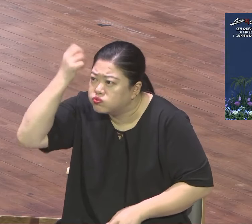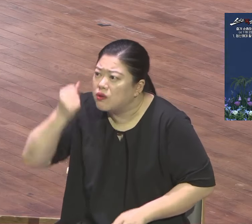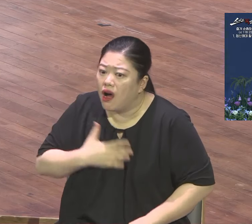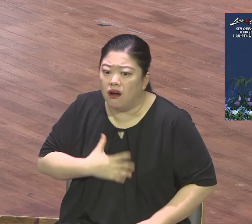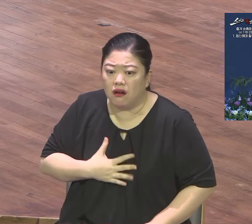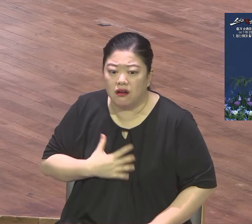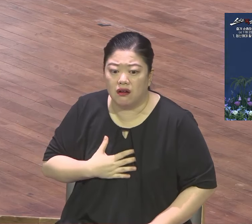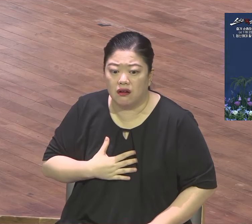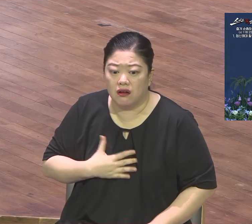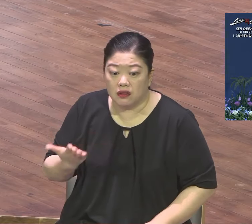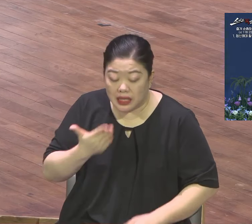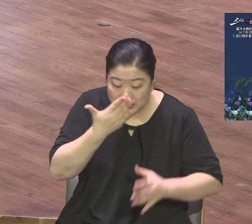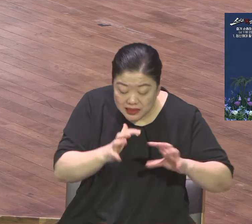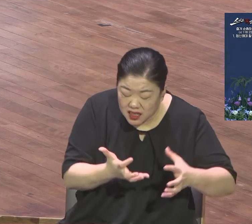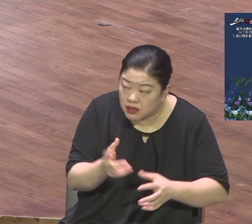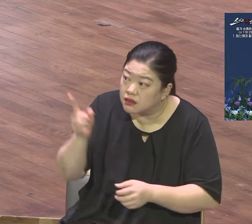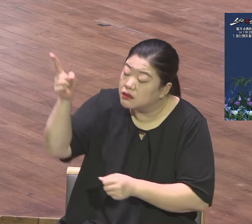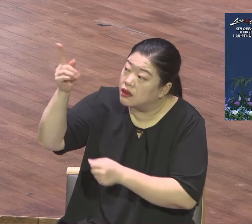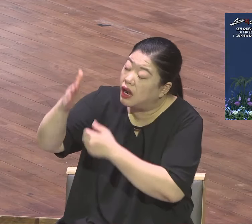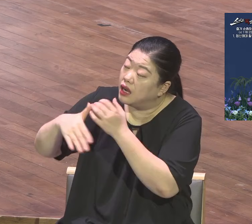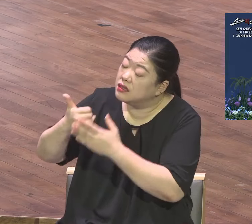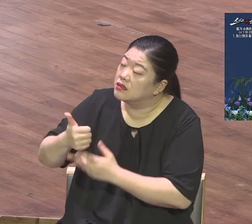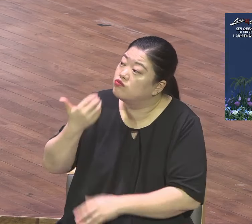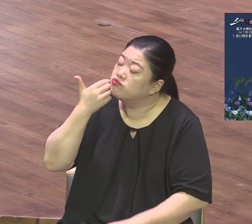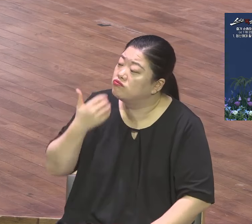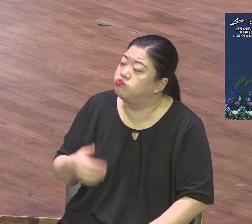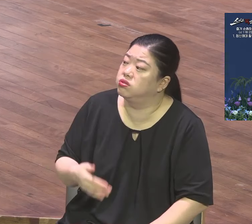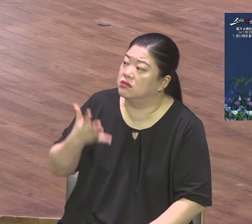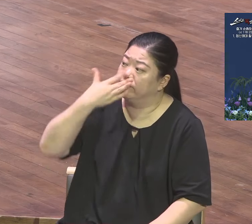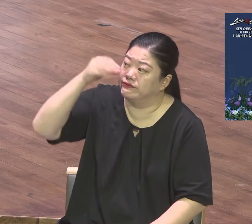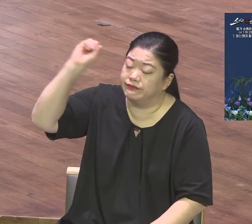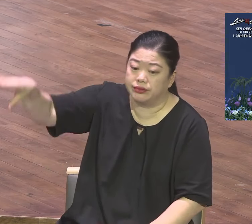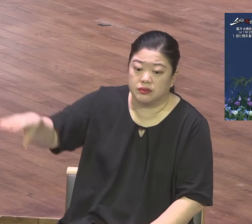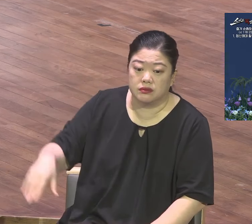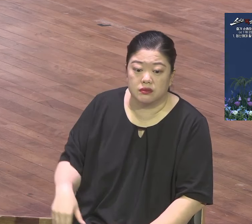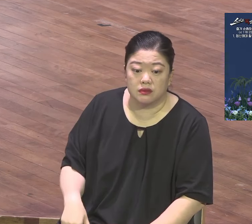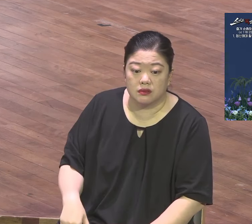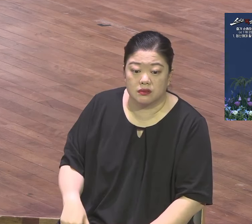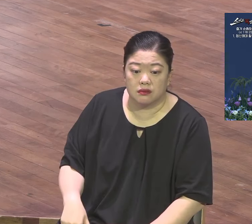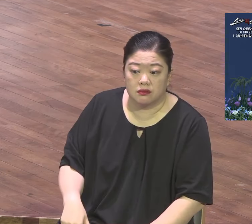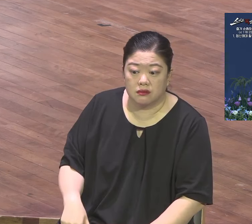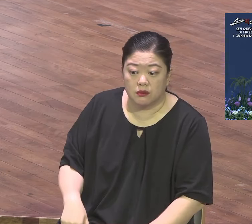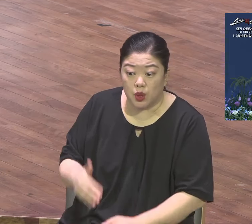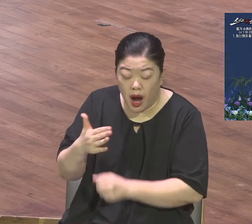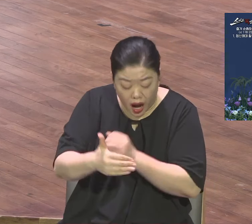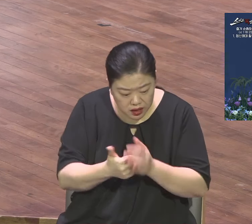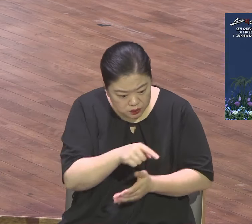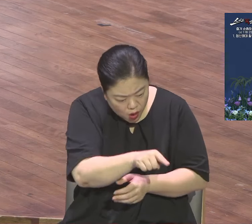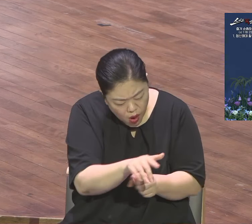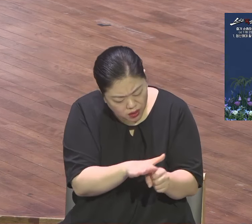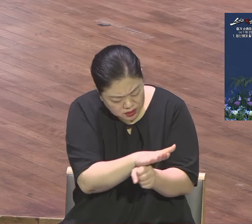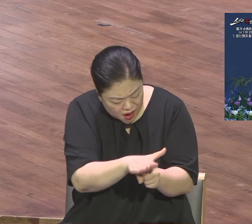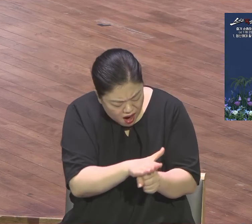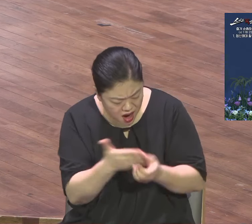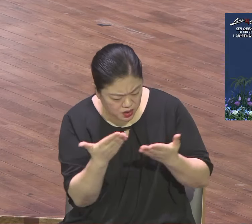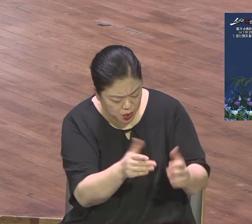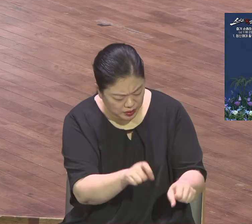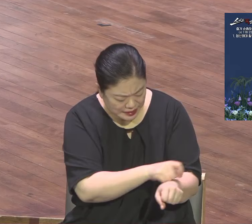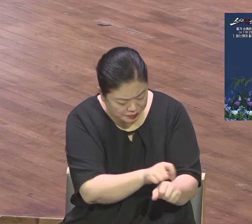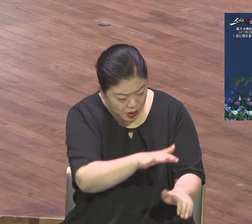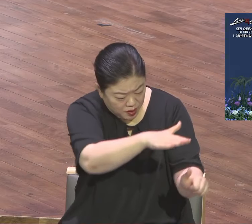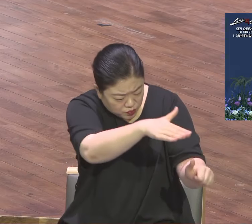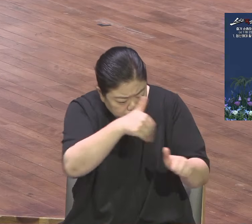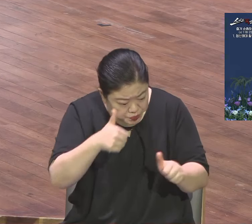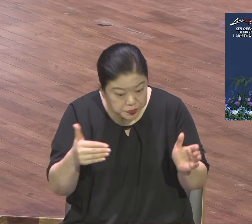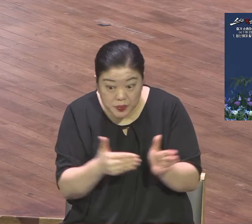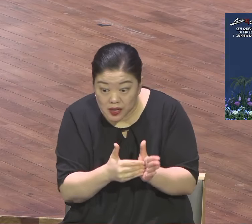백성들이 그 하나님이신 그 사랑을 깨닫지 못하고 그 아버지 그 사랑